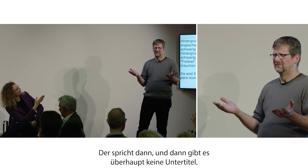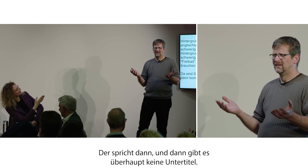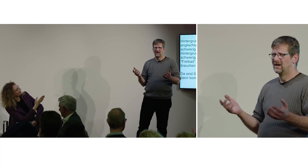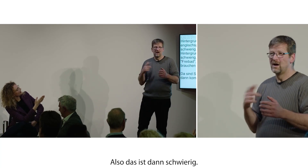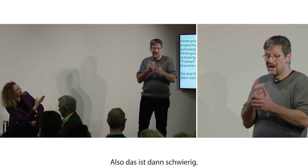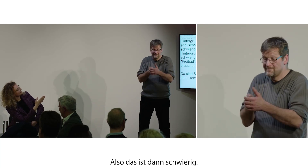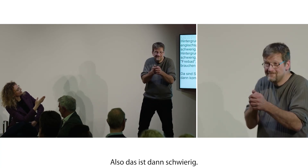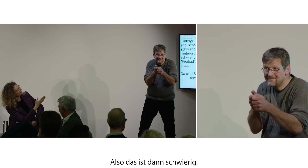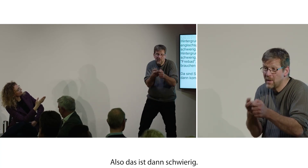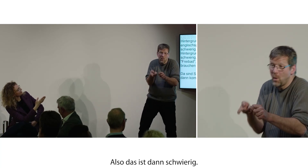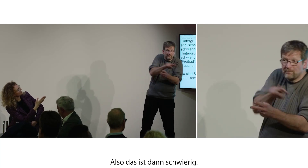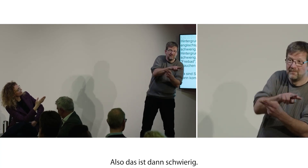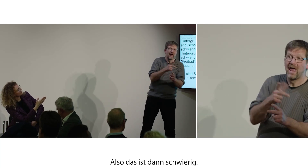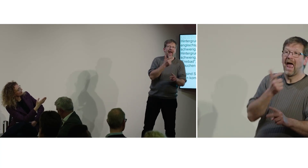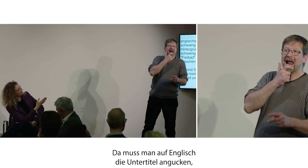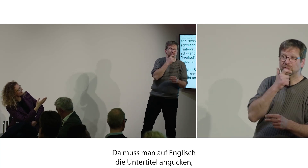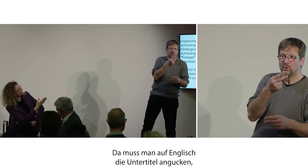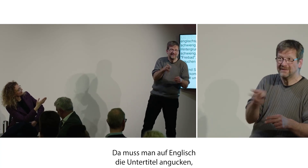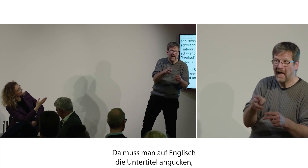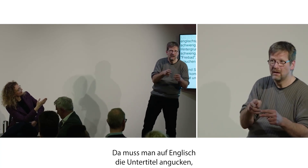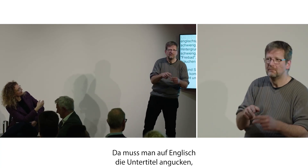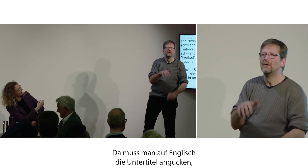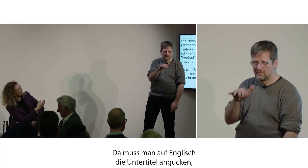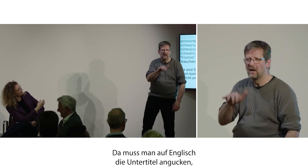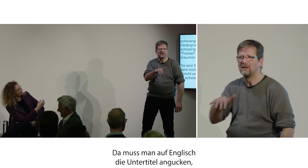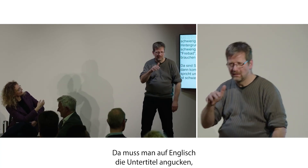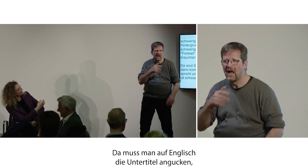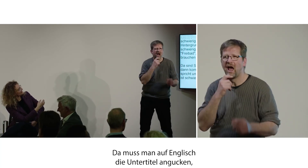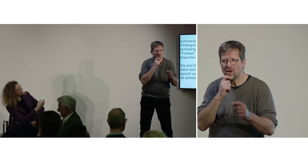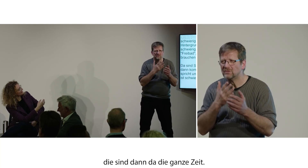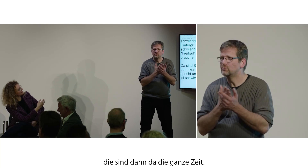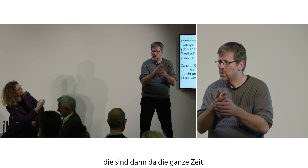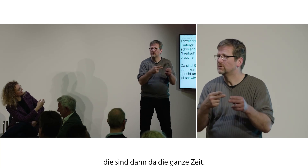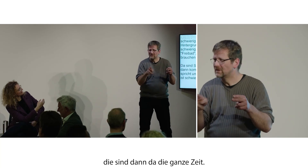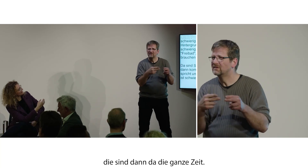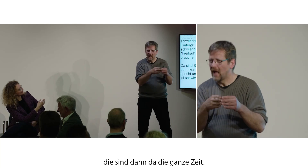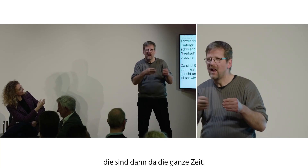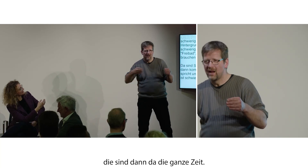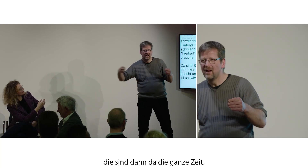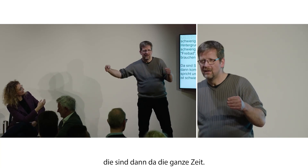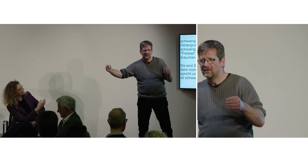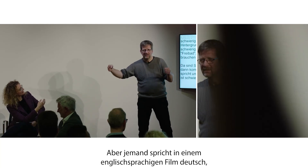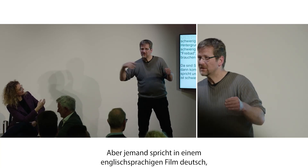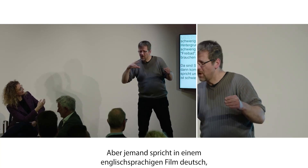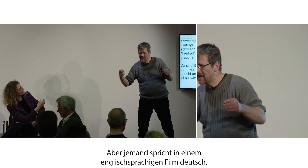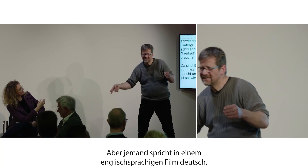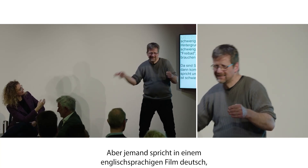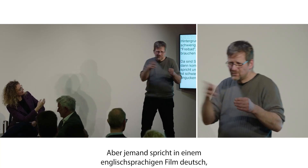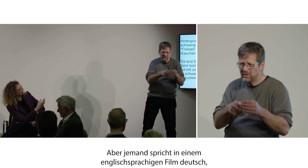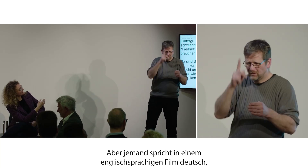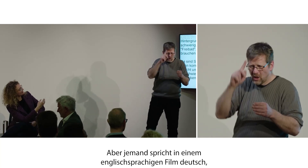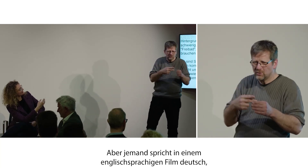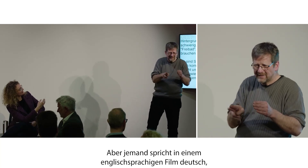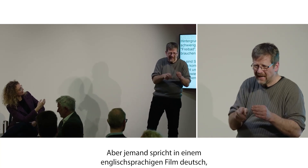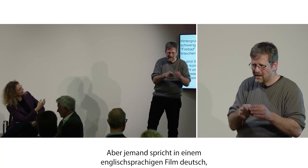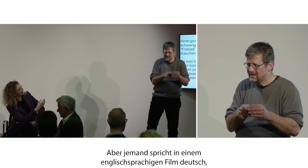Untertitel. Also das ist dann schwierig, da muss man dann auf Englisch die Untertitel angucken, die sind dann da die ganze Zeit, aber jemand spricht dann